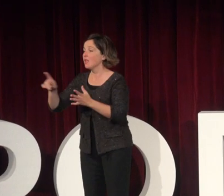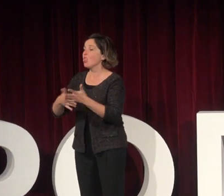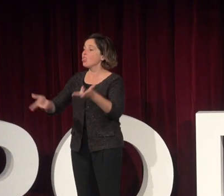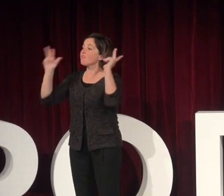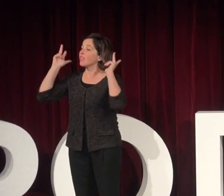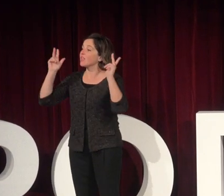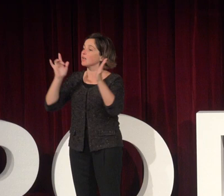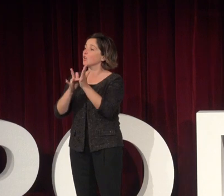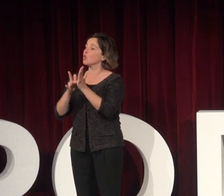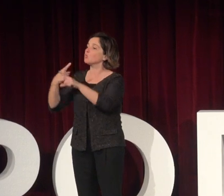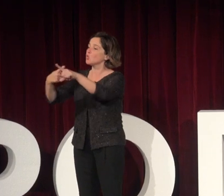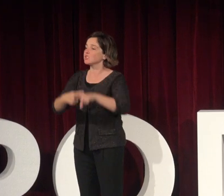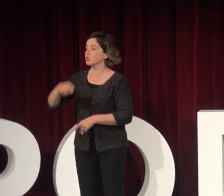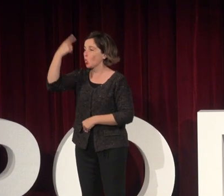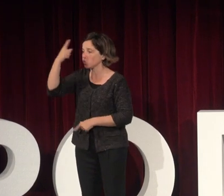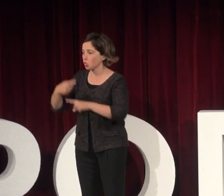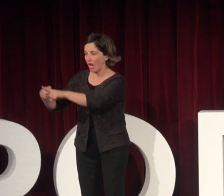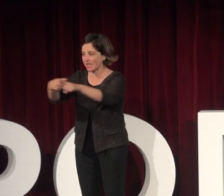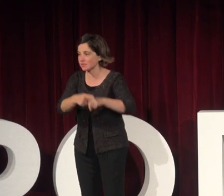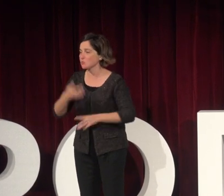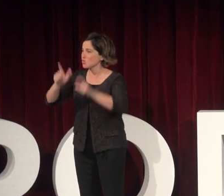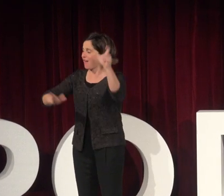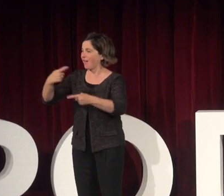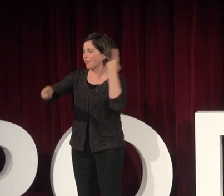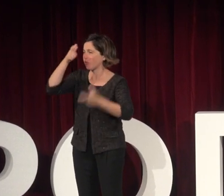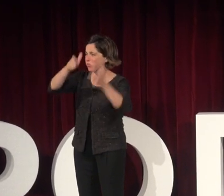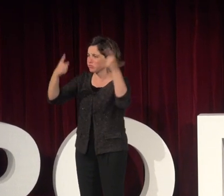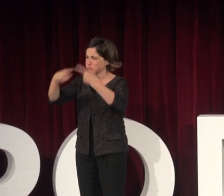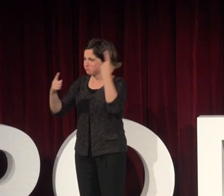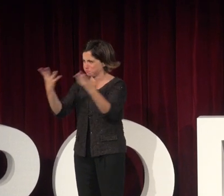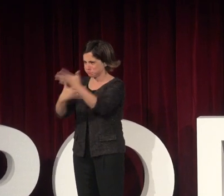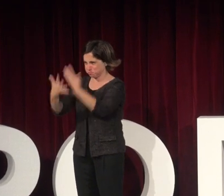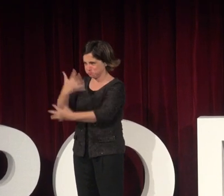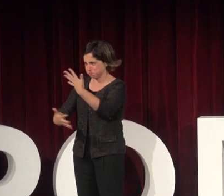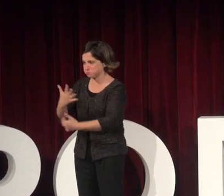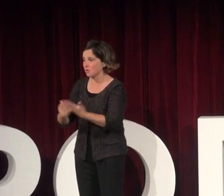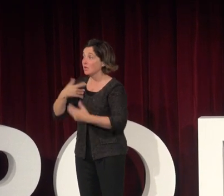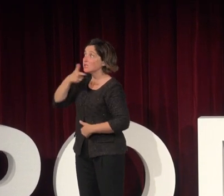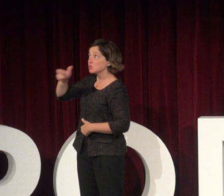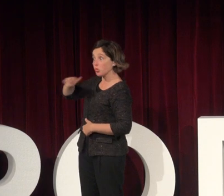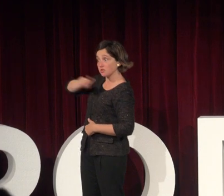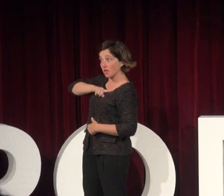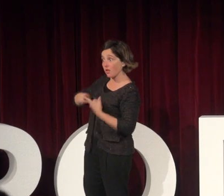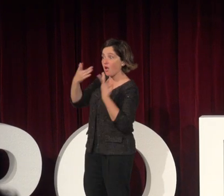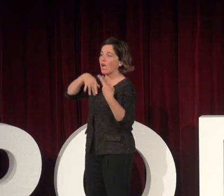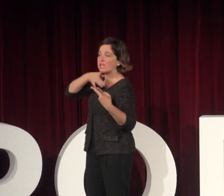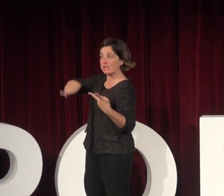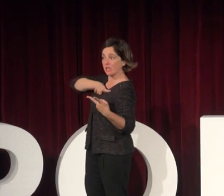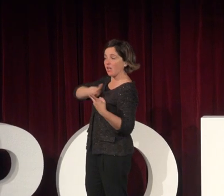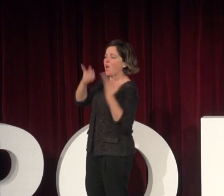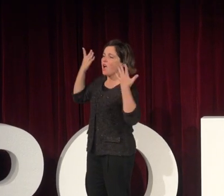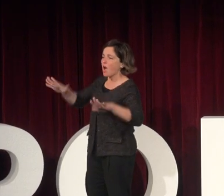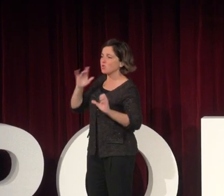este es un país con muchas culturas, con muchas gentes y pueblos distintos, y aunque nos insulten, aunque nos griten,